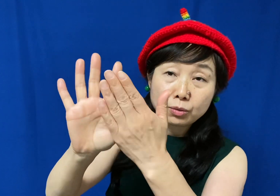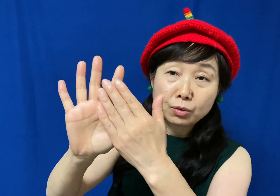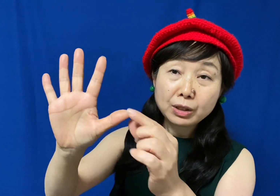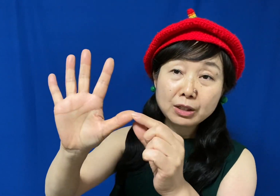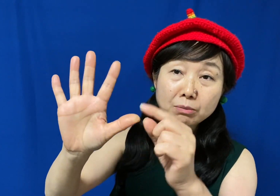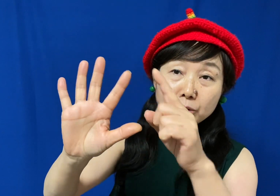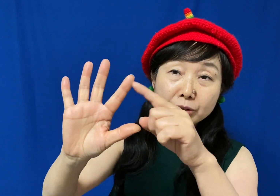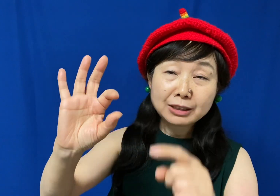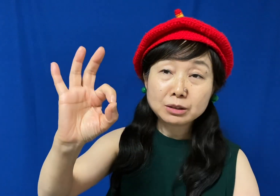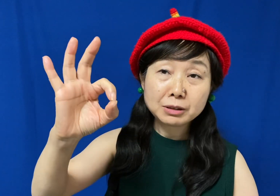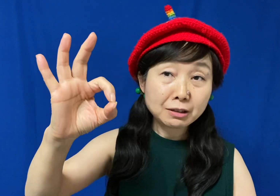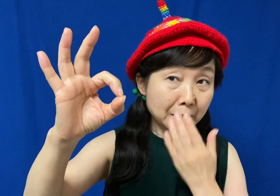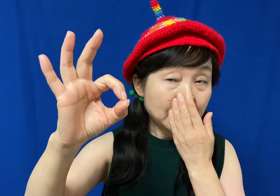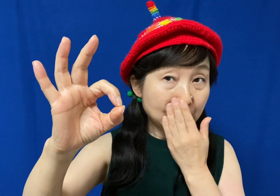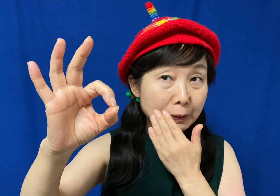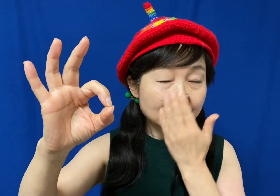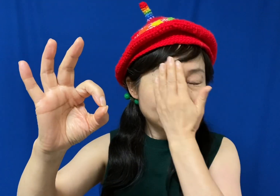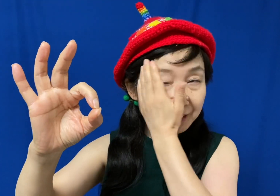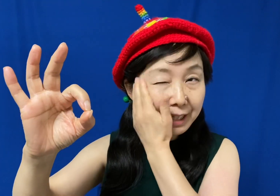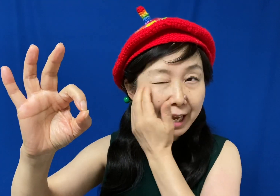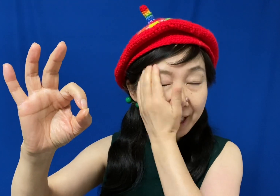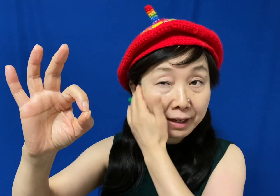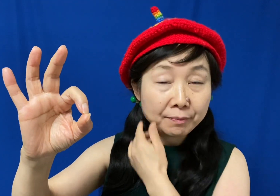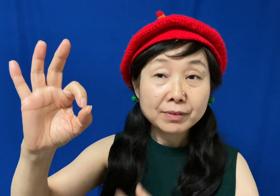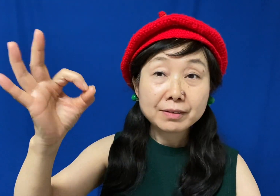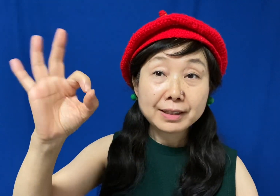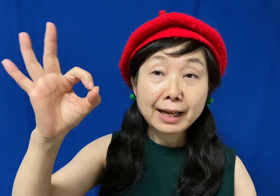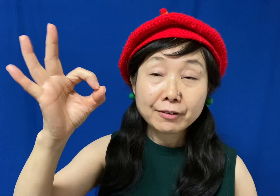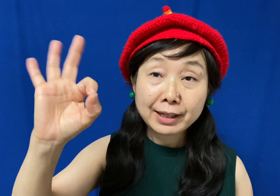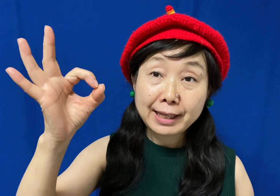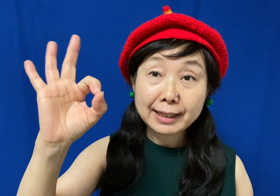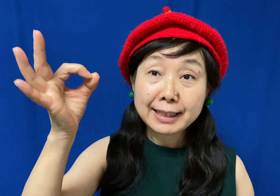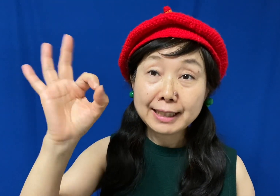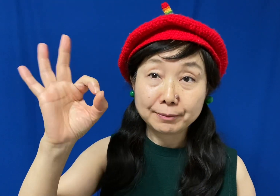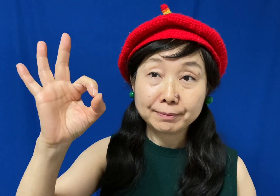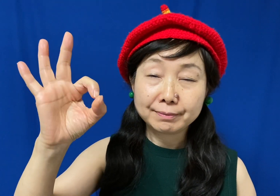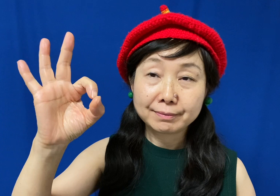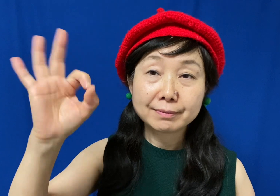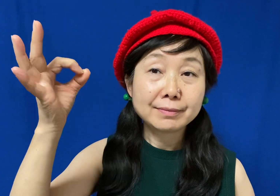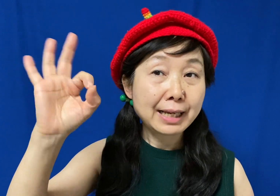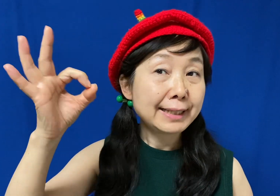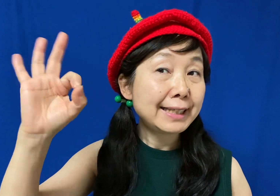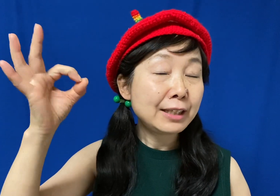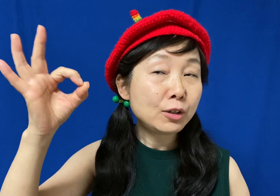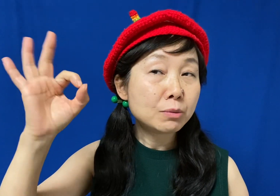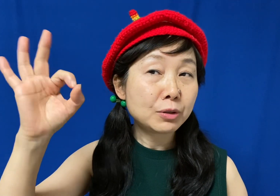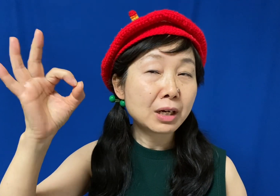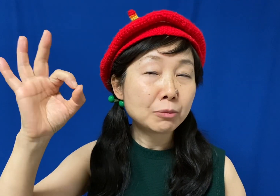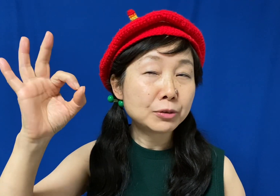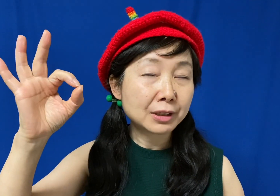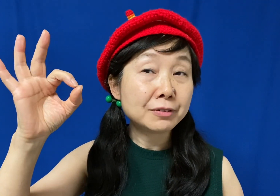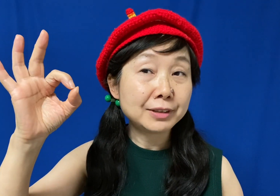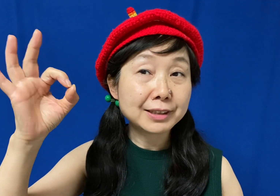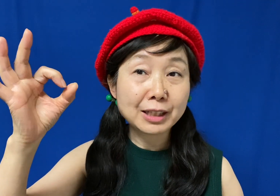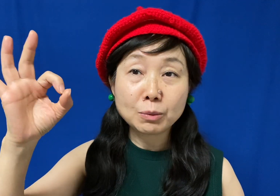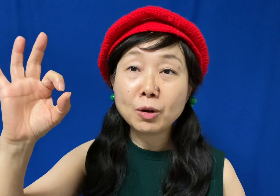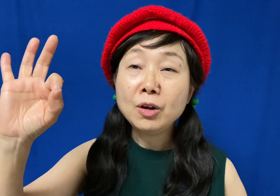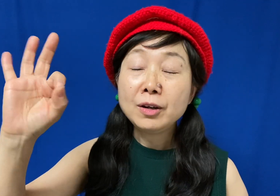親指人差し指で輪っかを作って、それでこれで金ね、金曜日とかも使うんですけども、これ